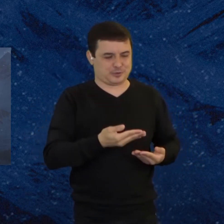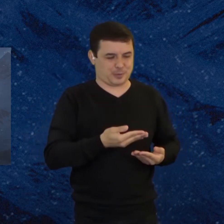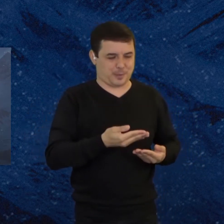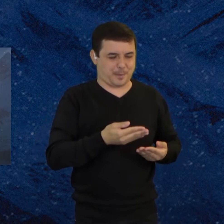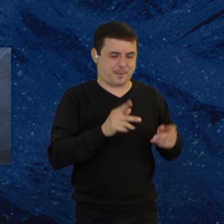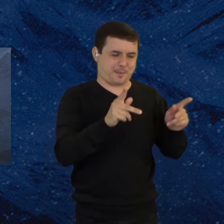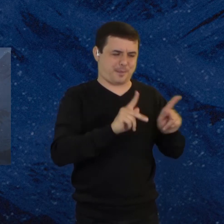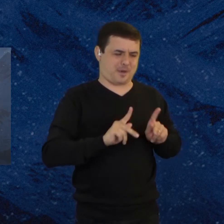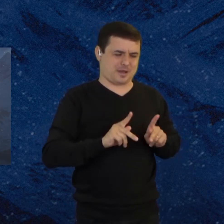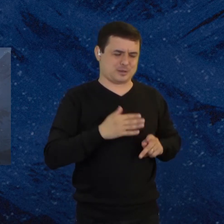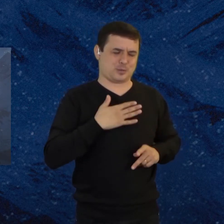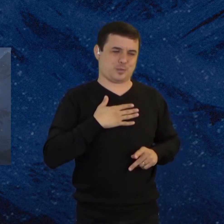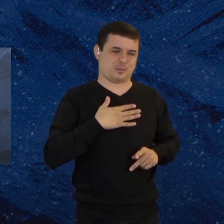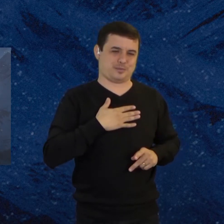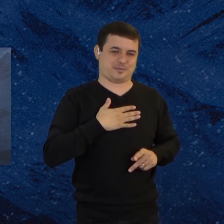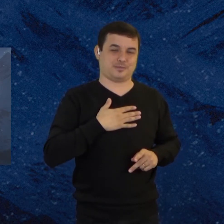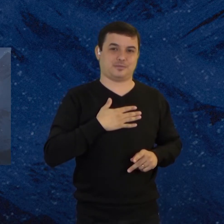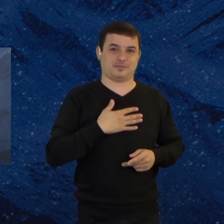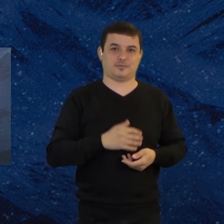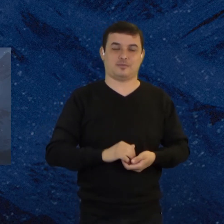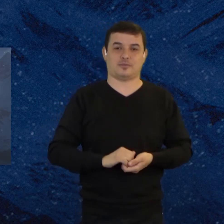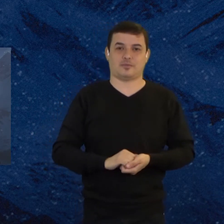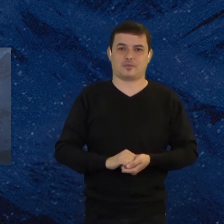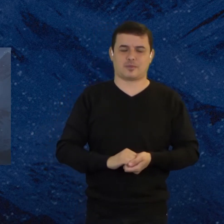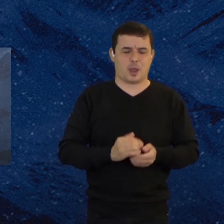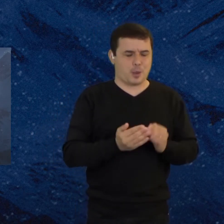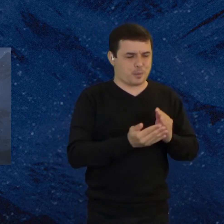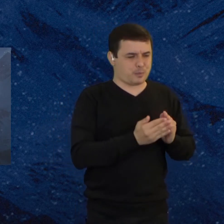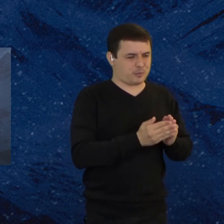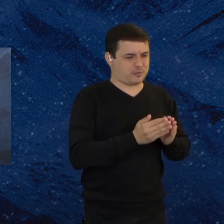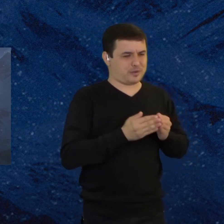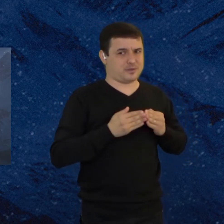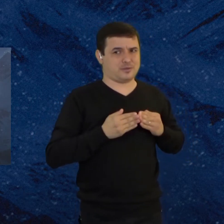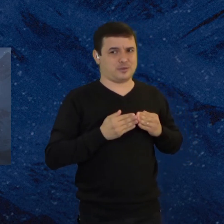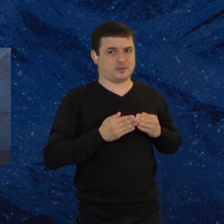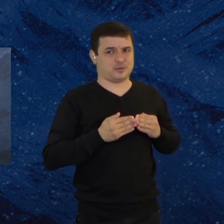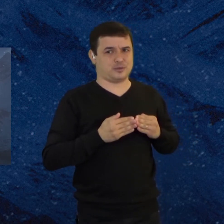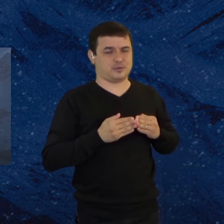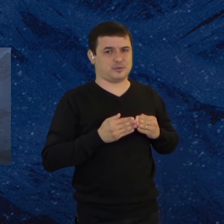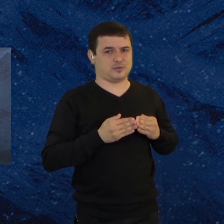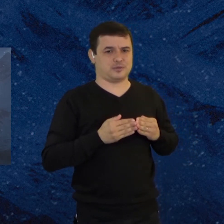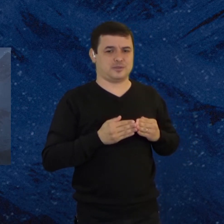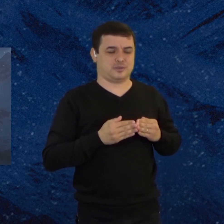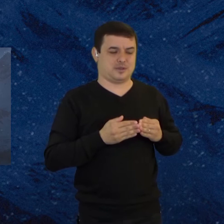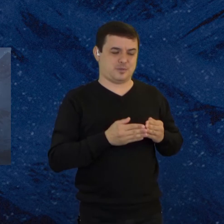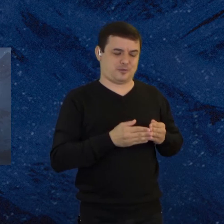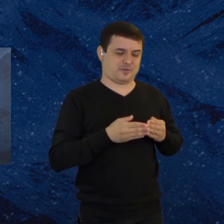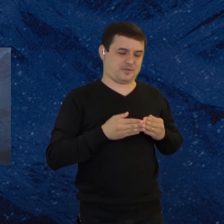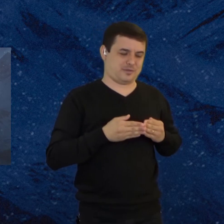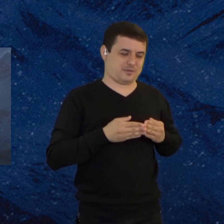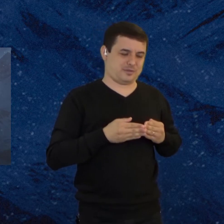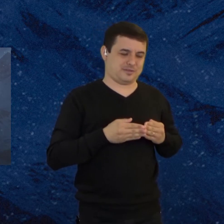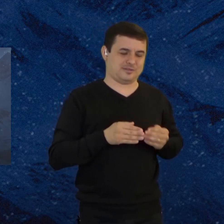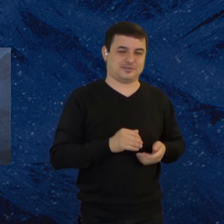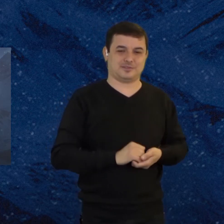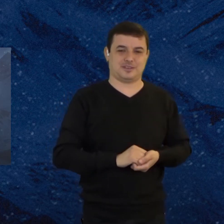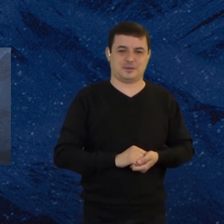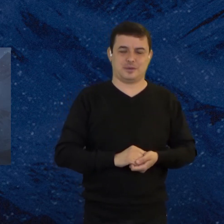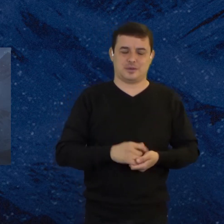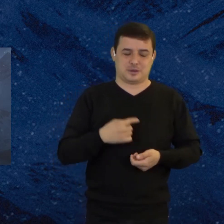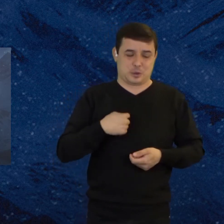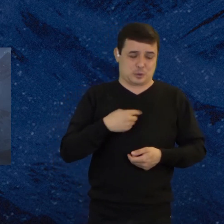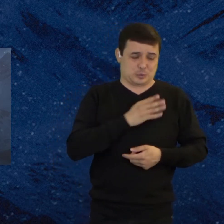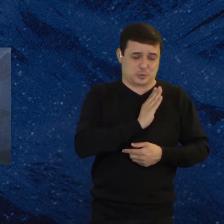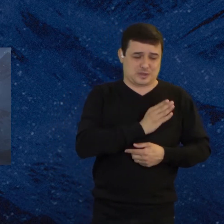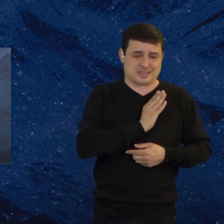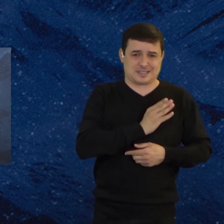que que ele faz um rogo? Porque ele pede, por favor, porque ele sabe que nós somos duros no